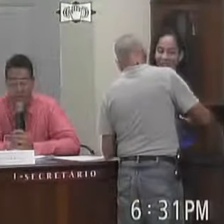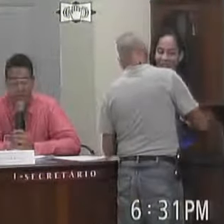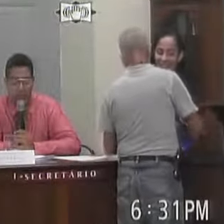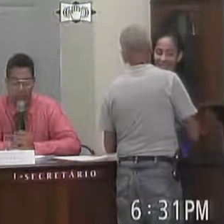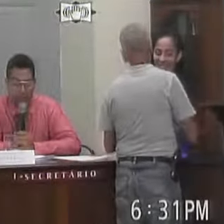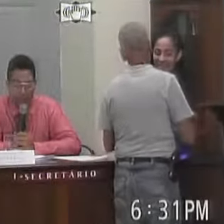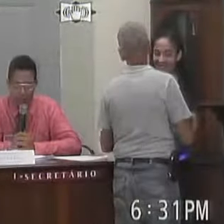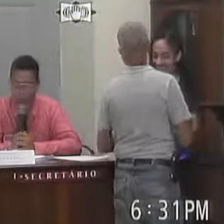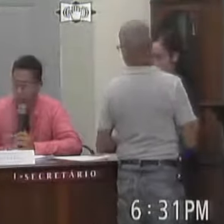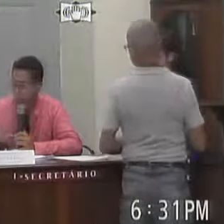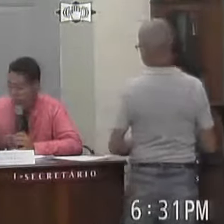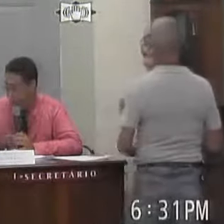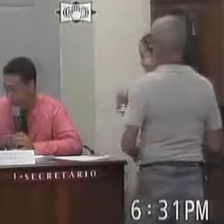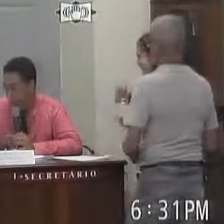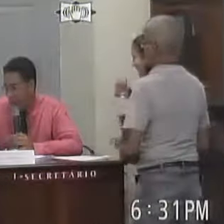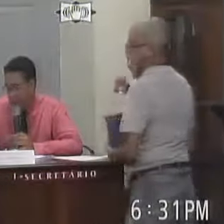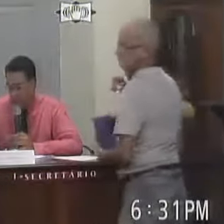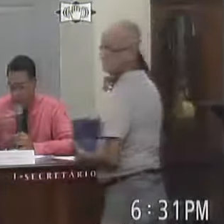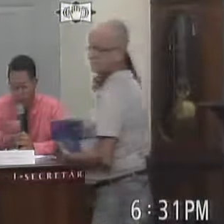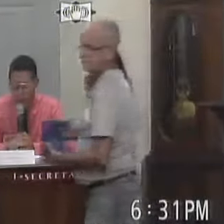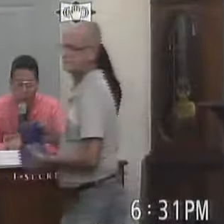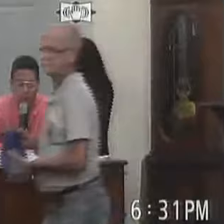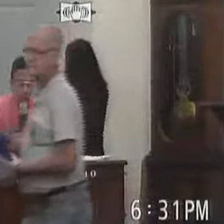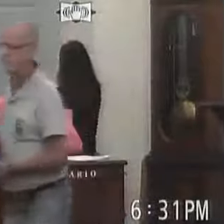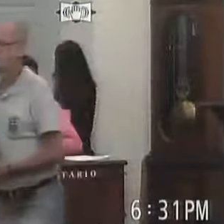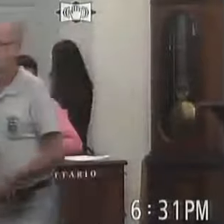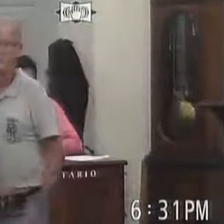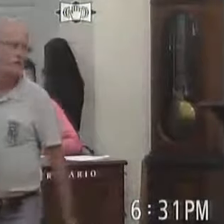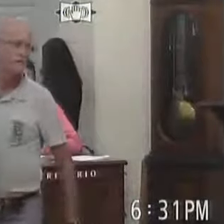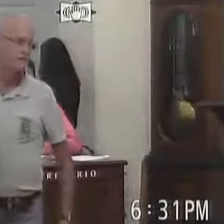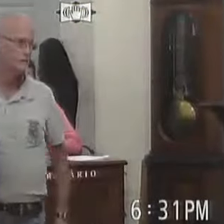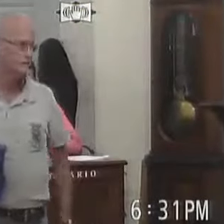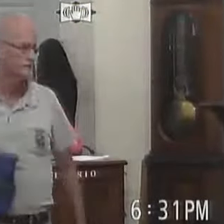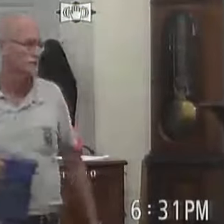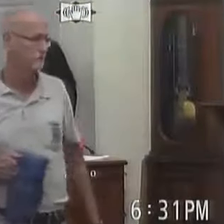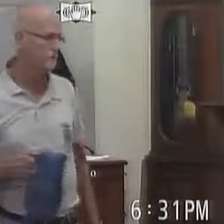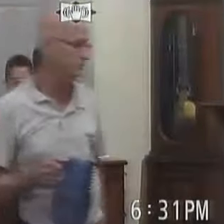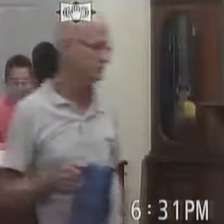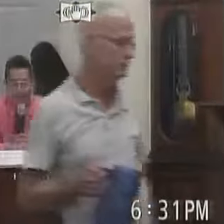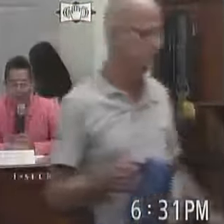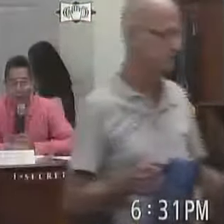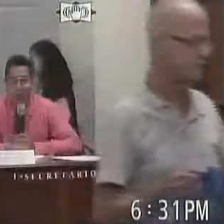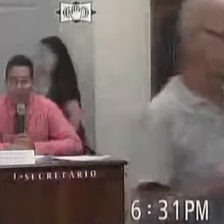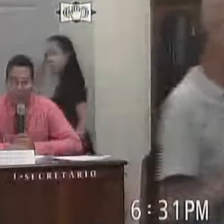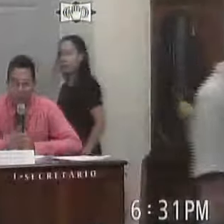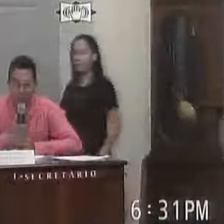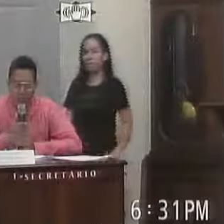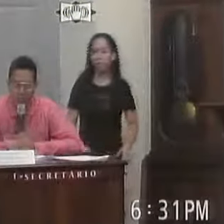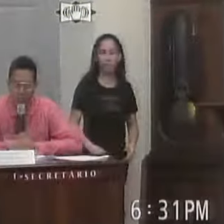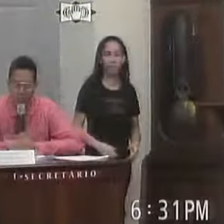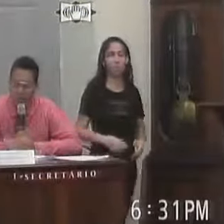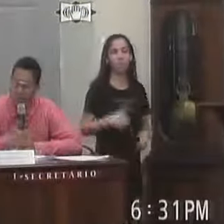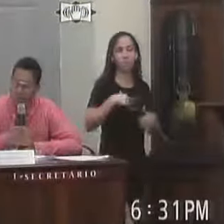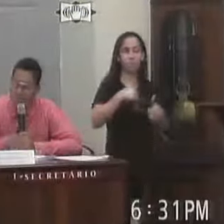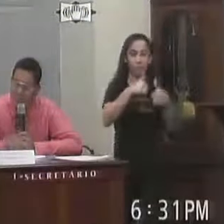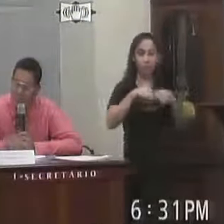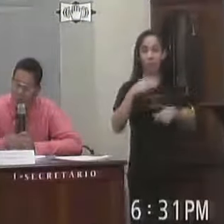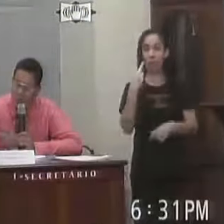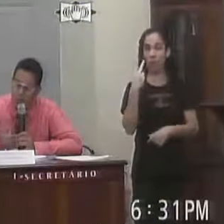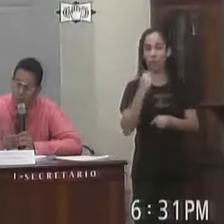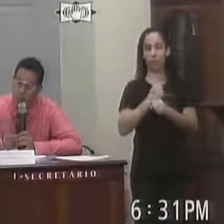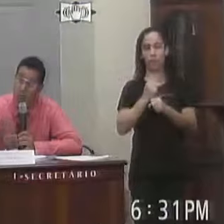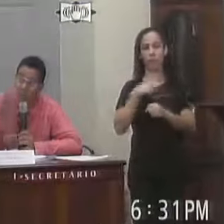Presidente Coisa simples É um comentário De até dois minutos Estou vereador Há dois anos Sempre 2016 2017